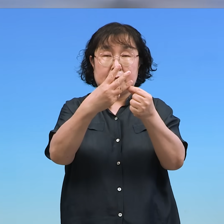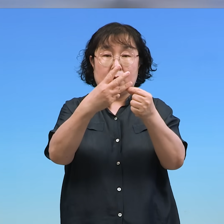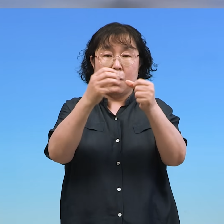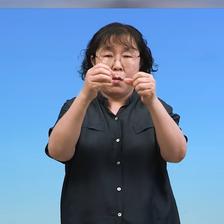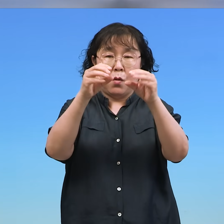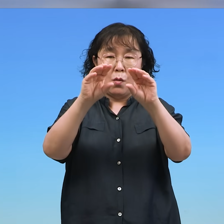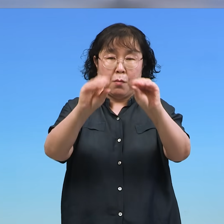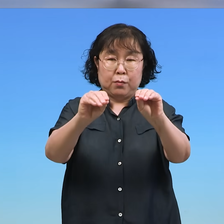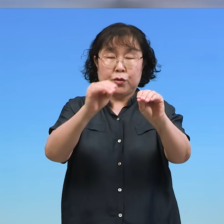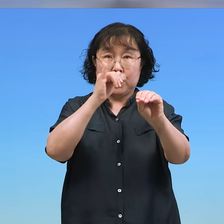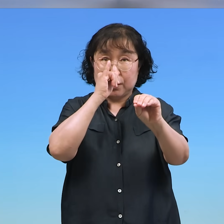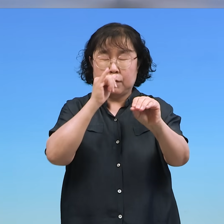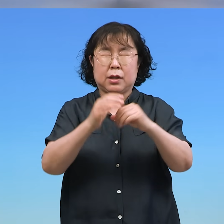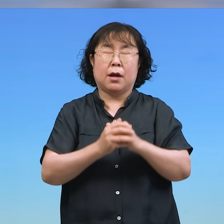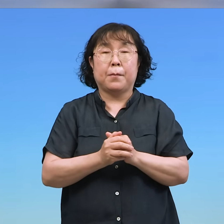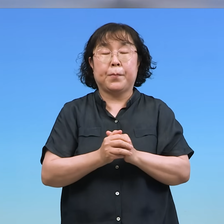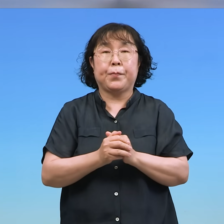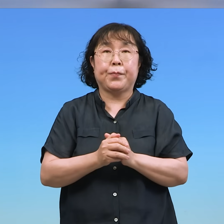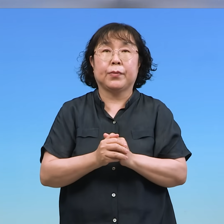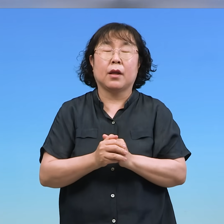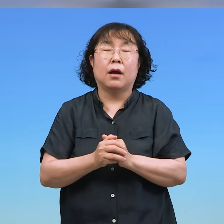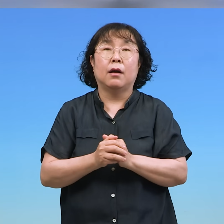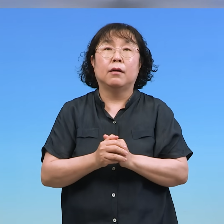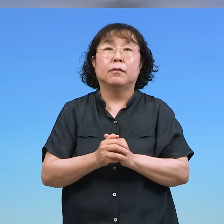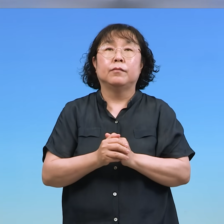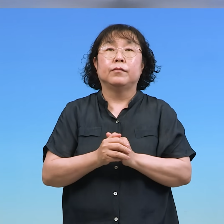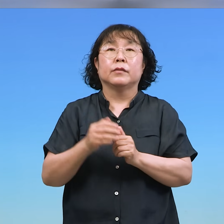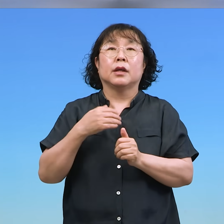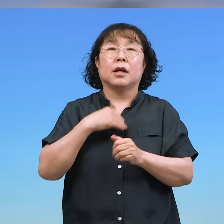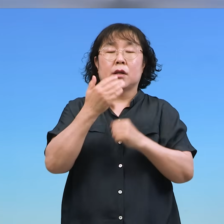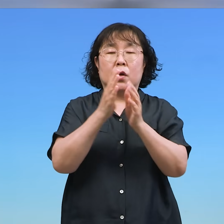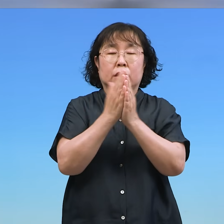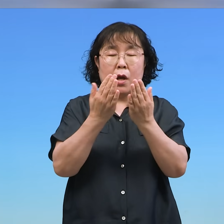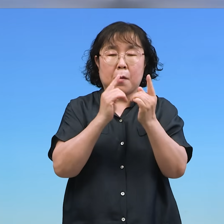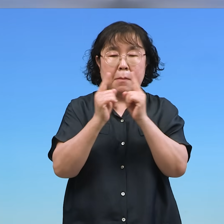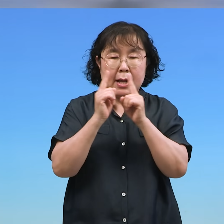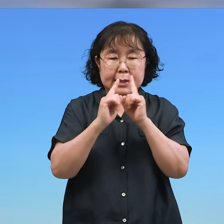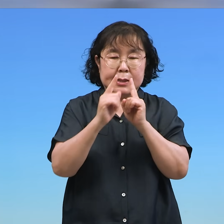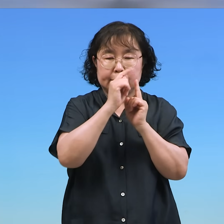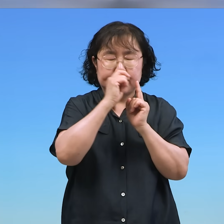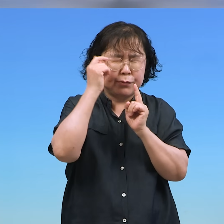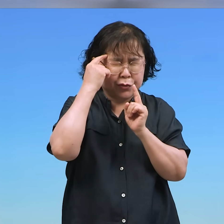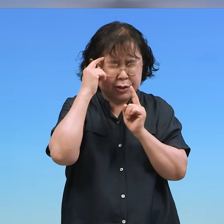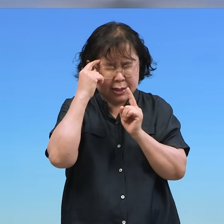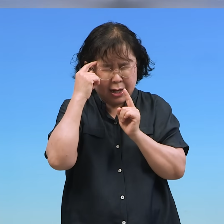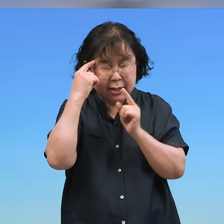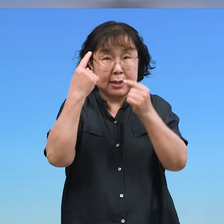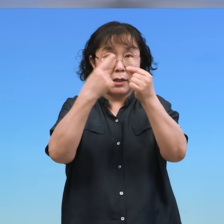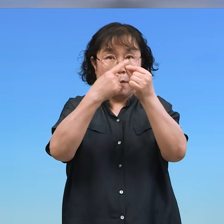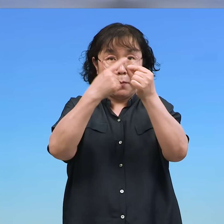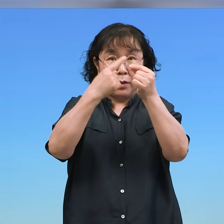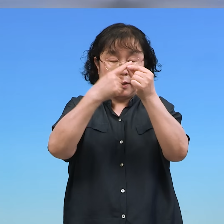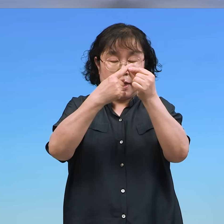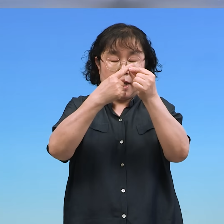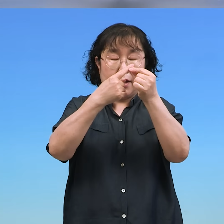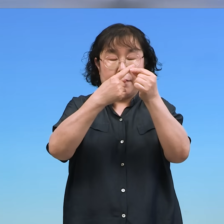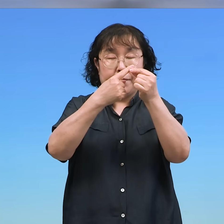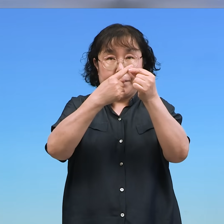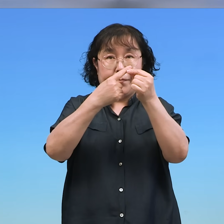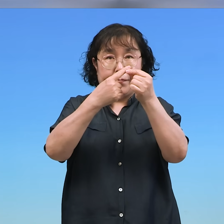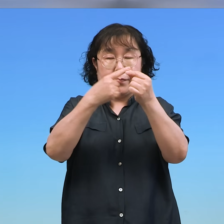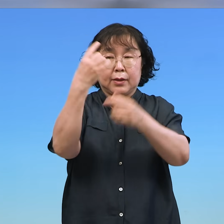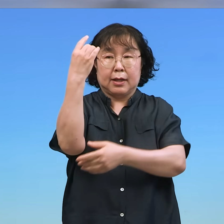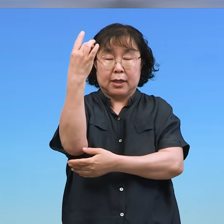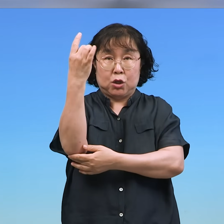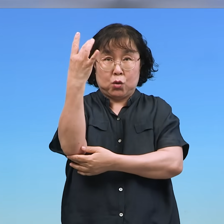나가네. 정확하게 보신 거예요. 지금 저는요, 이 말씀 묵상 첫 번째 기초다지기